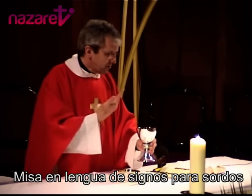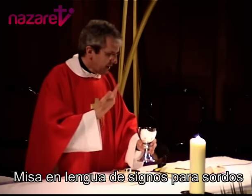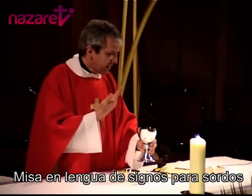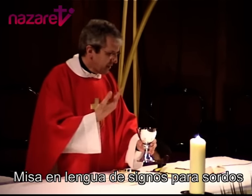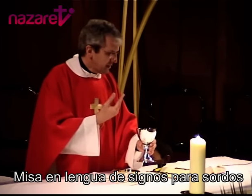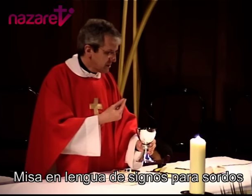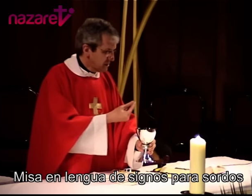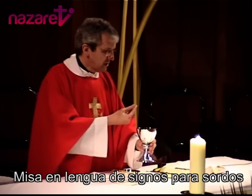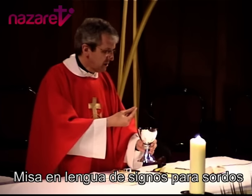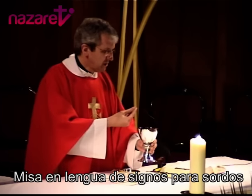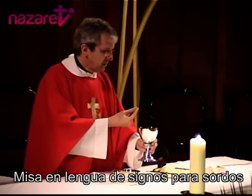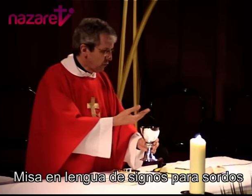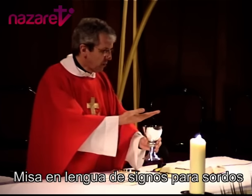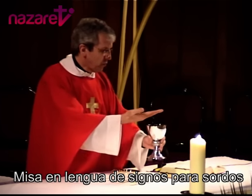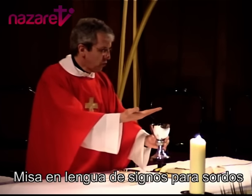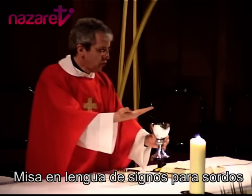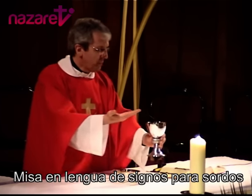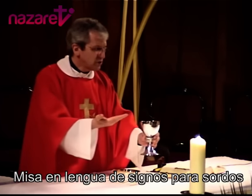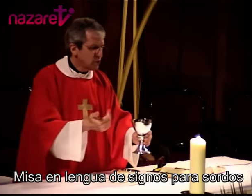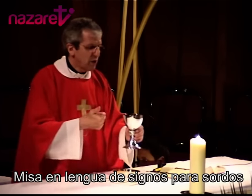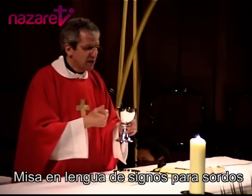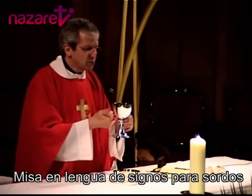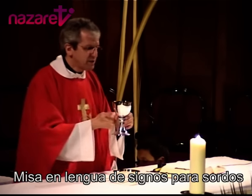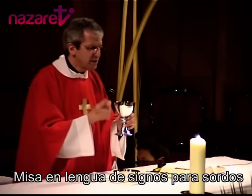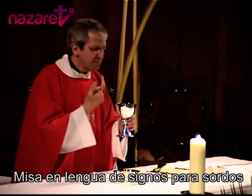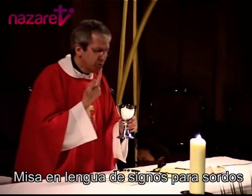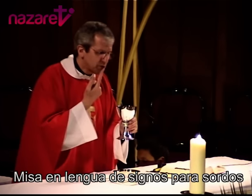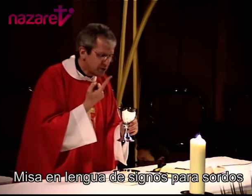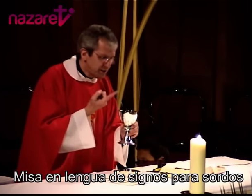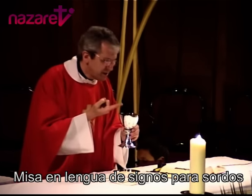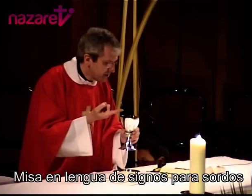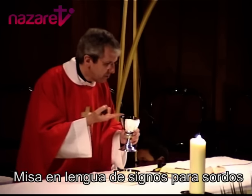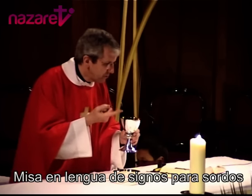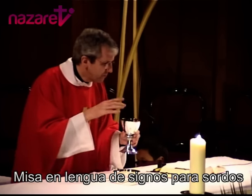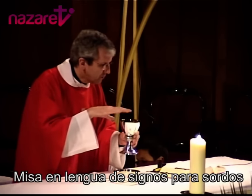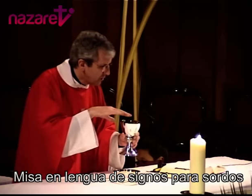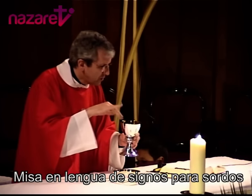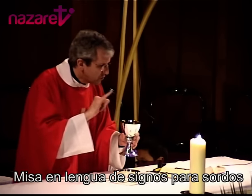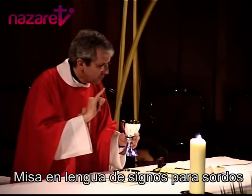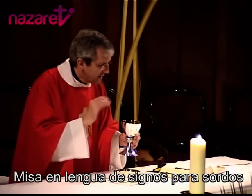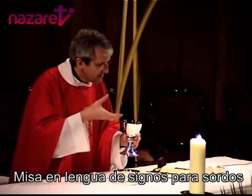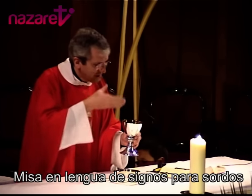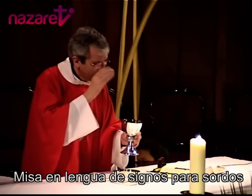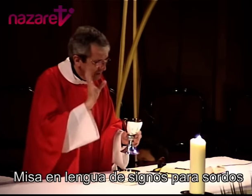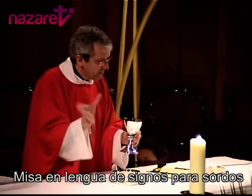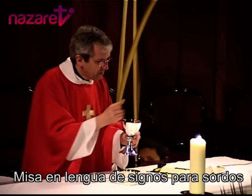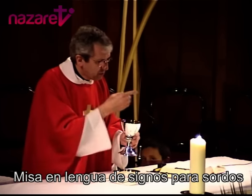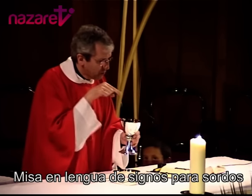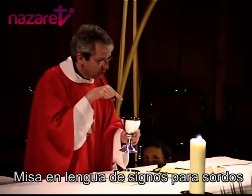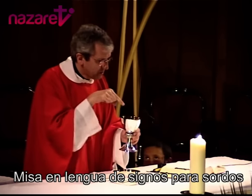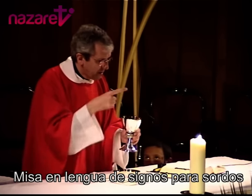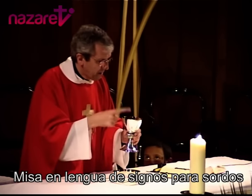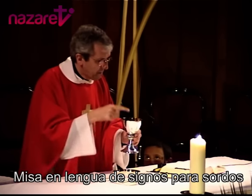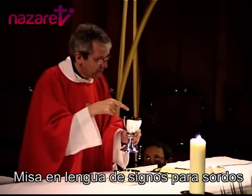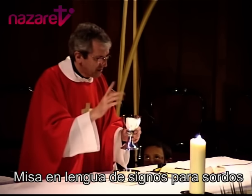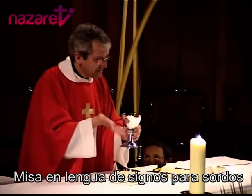Y dándote gracias, de nuevo, lo pasó a sus discípulos diciendo: tomad y bebed